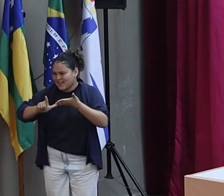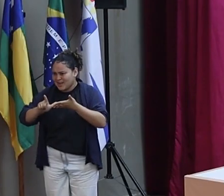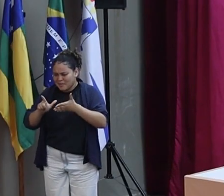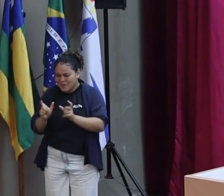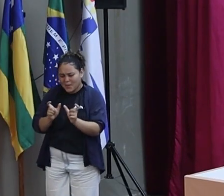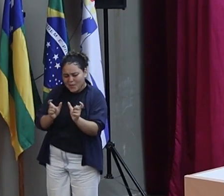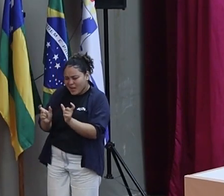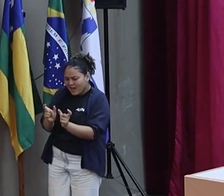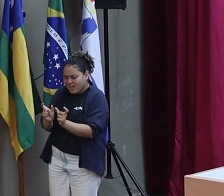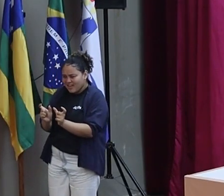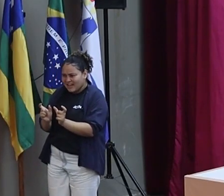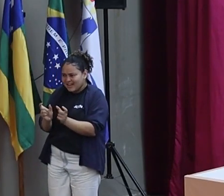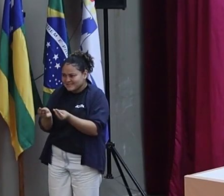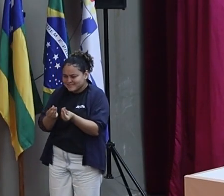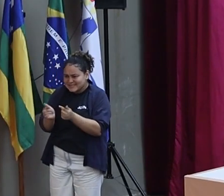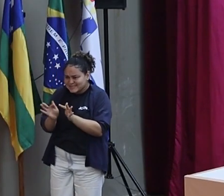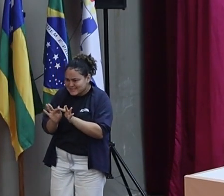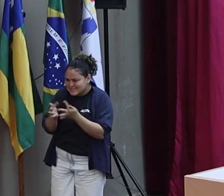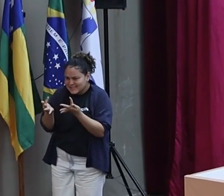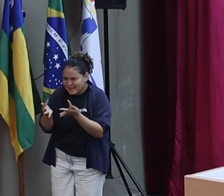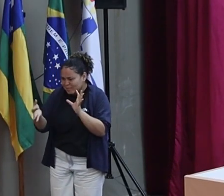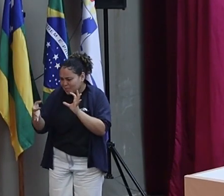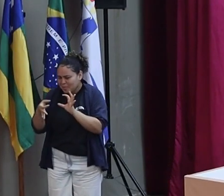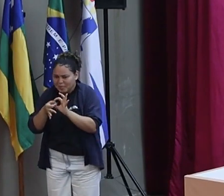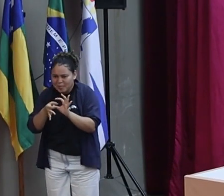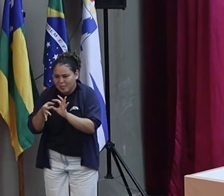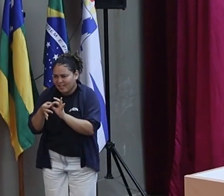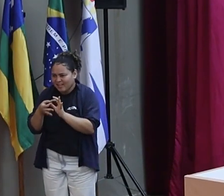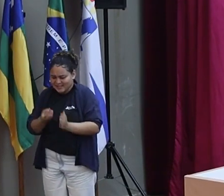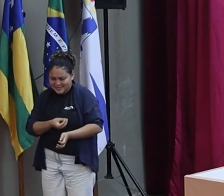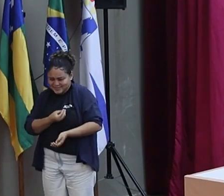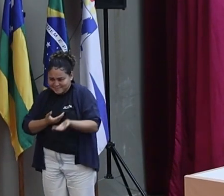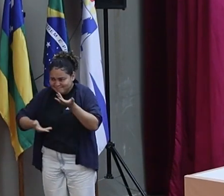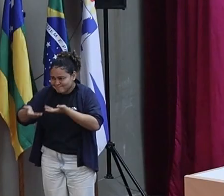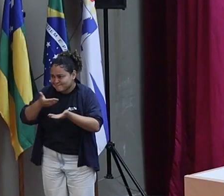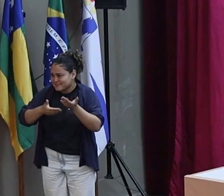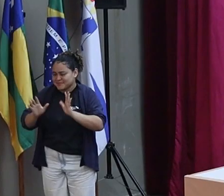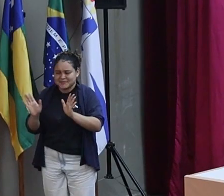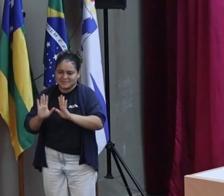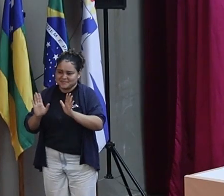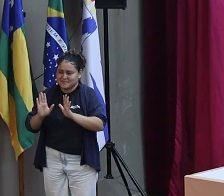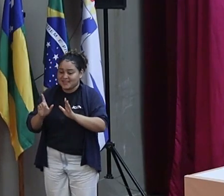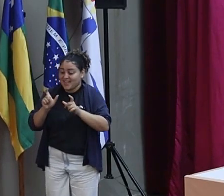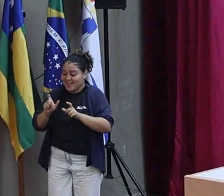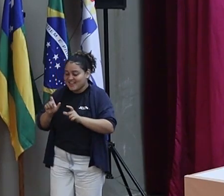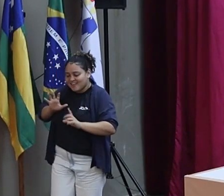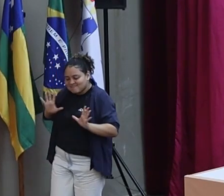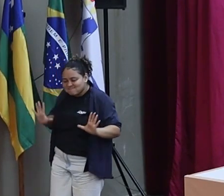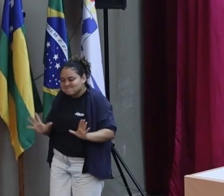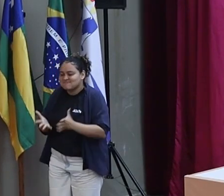apenas indexicalizam as formas de vida que nós queremos enfrentar, mas elas